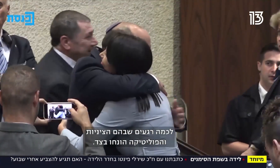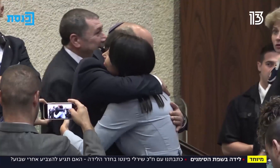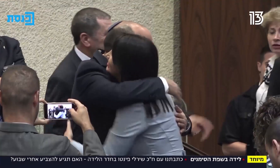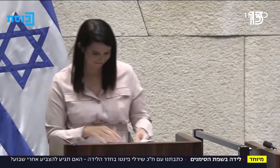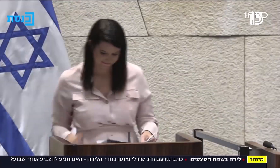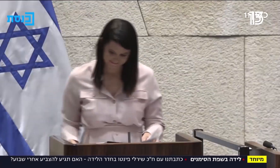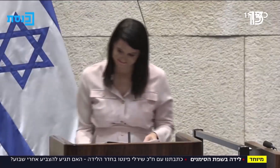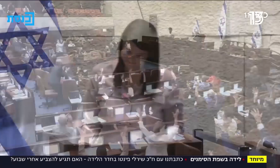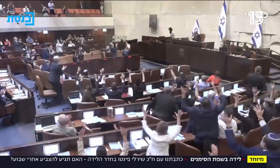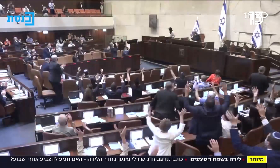בצד.